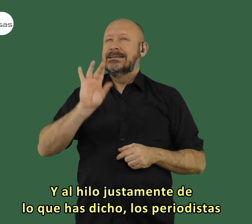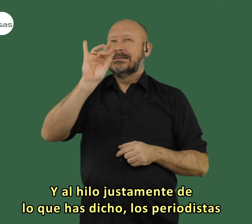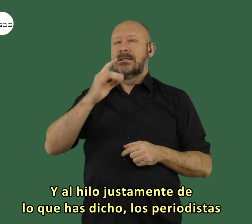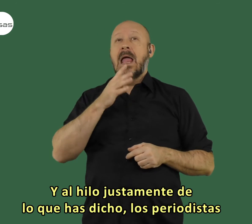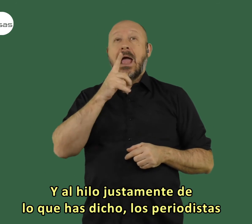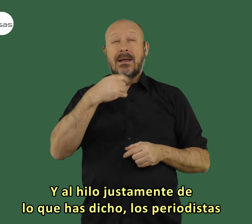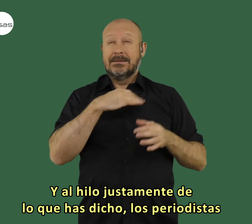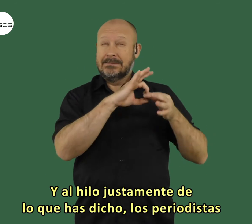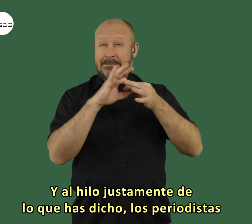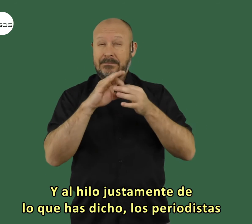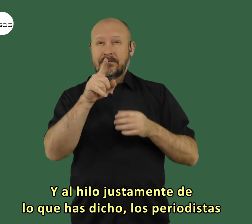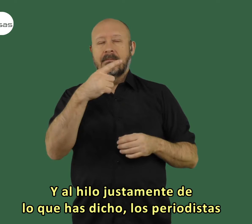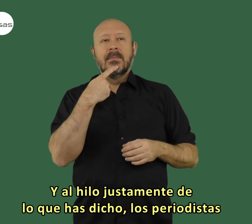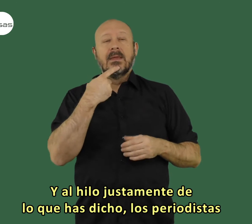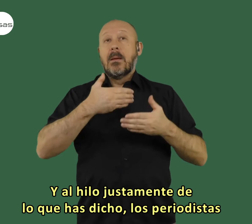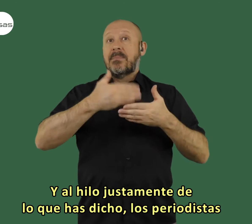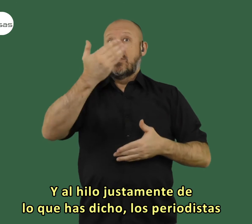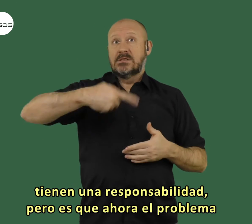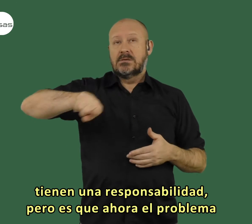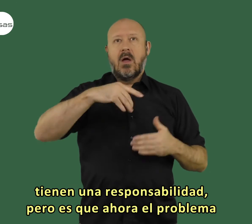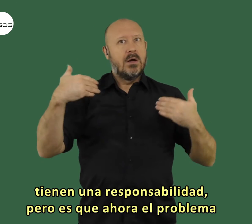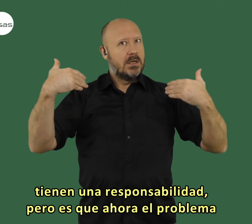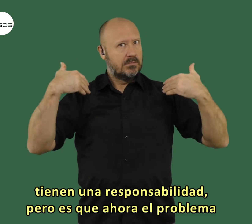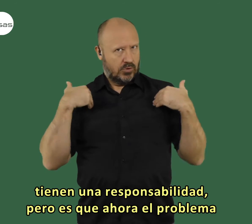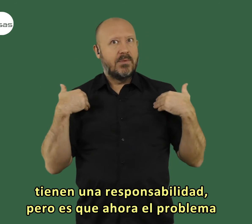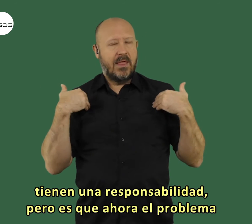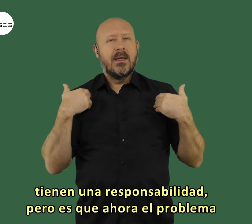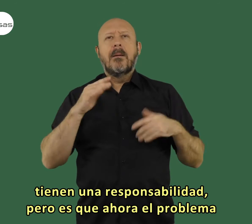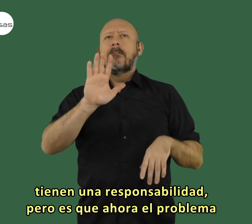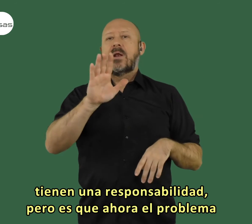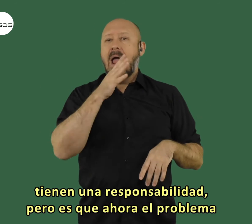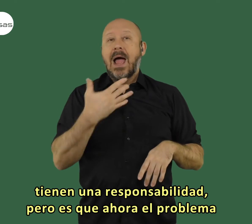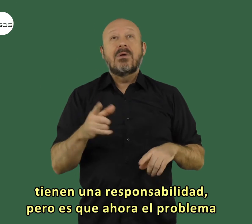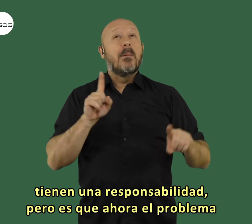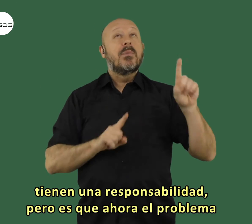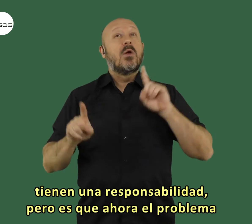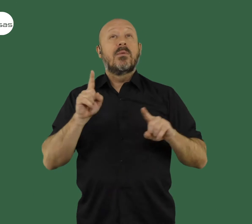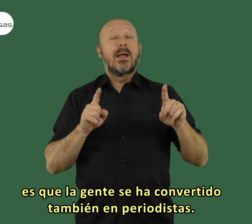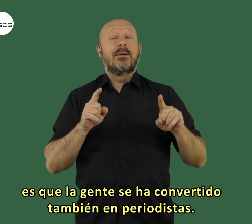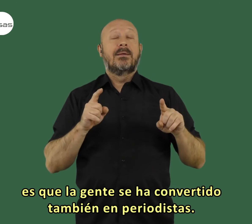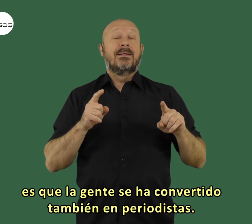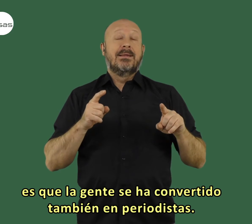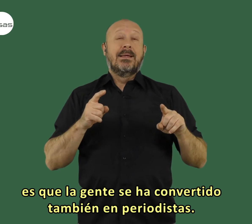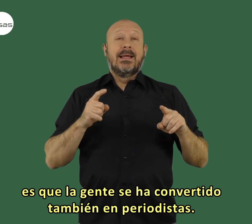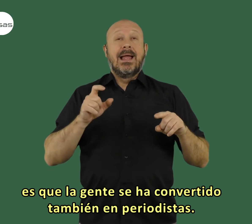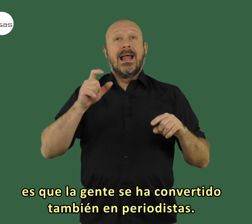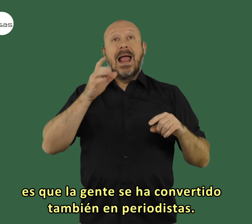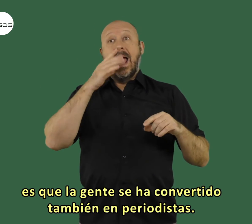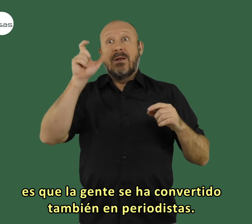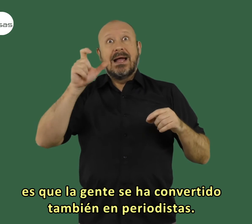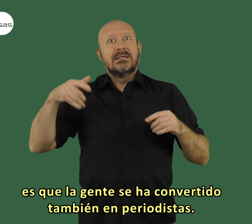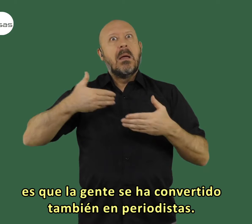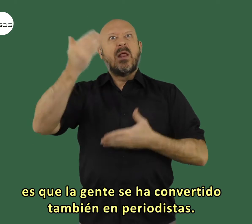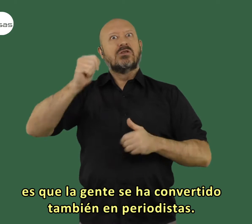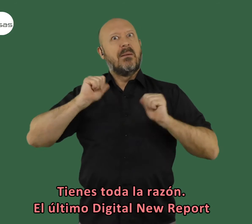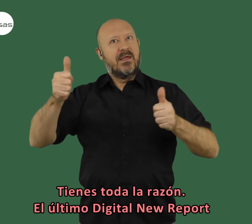Sí. Y al hilo justamente de lo que has dicho, los periodistas tienen una responsabilidad, pero es que ahora el problema es que la gente